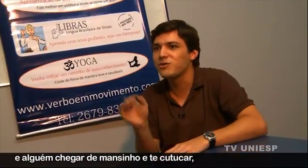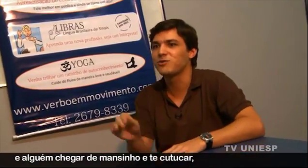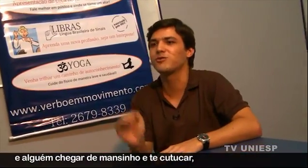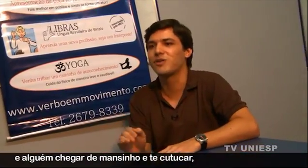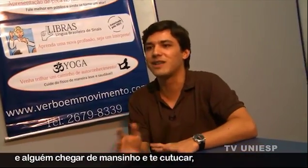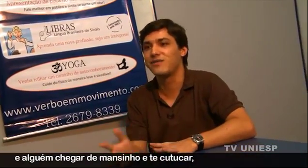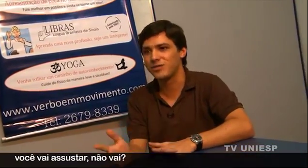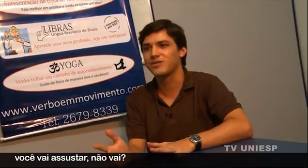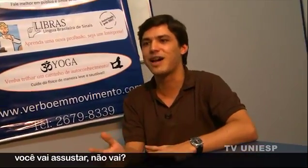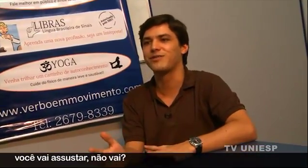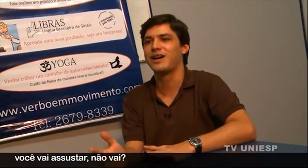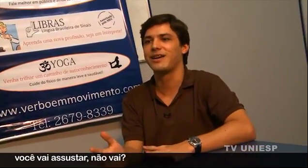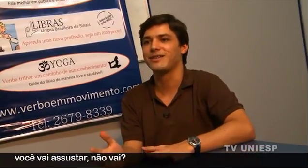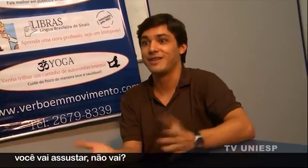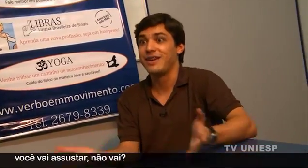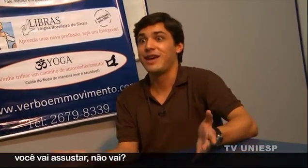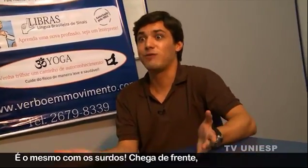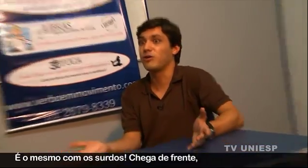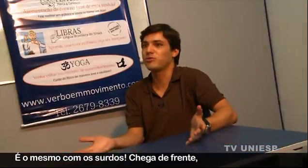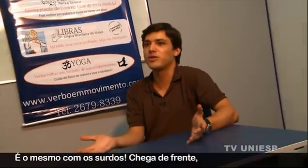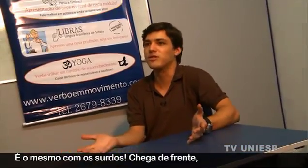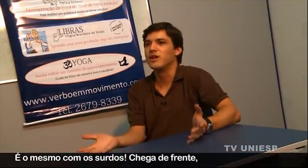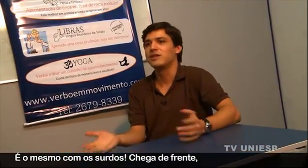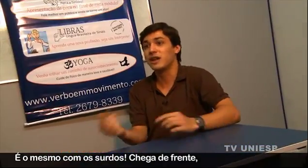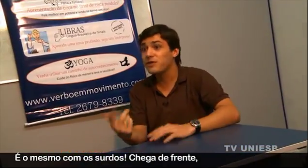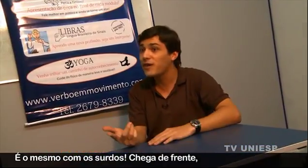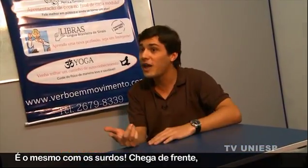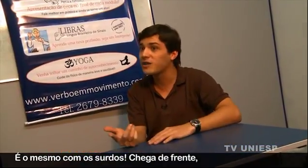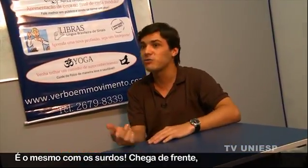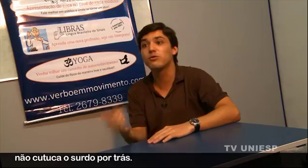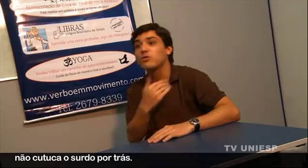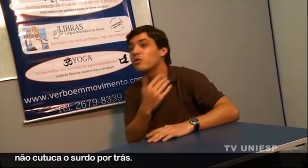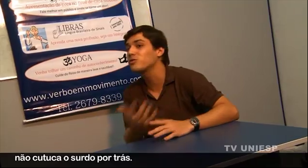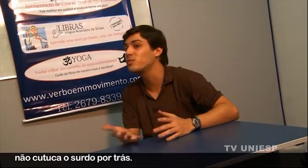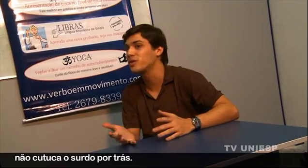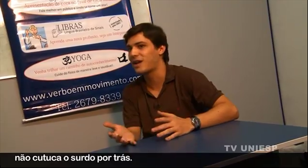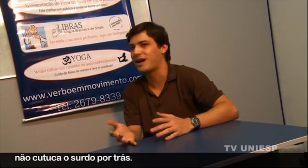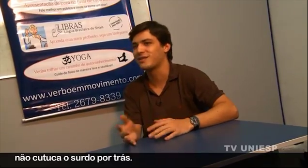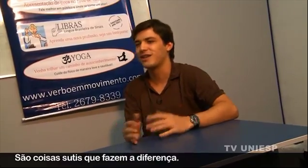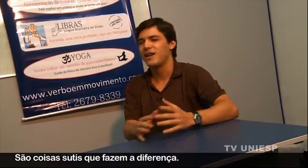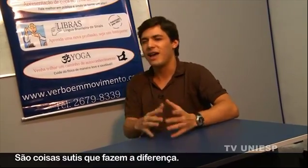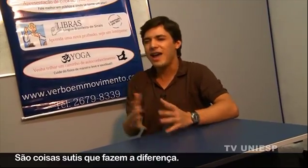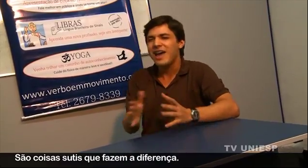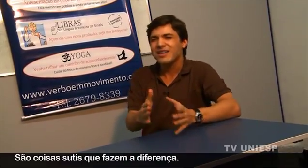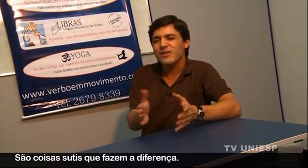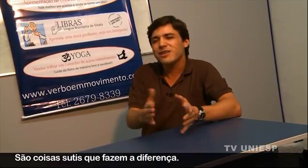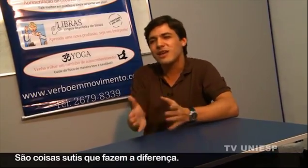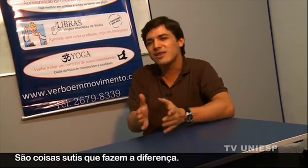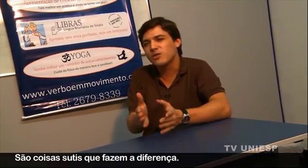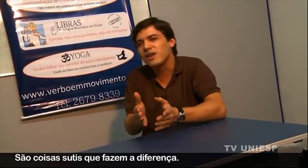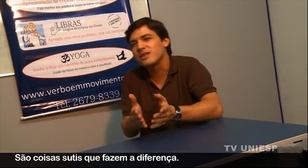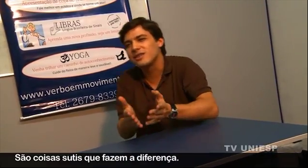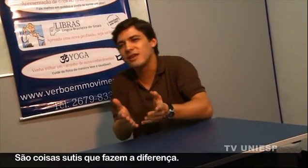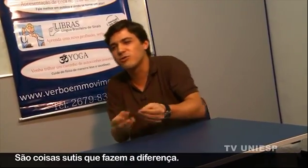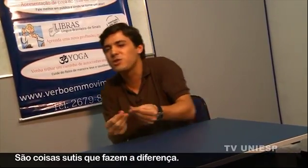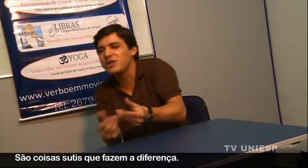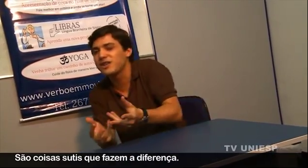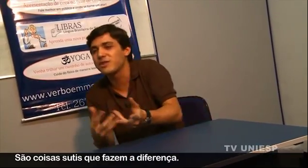te cutucar, você vai assustar, não vai? É igual surdo. Chega de frente, não cutuca o surdo por trás. São essas coisas sutis, mas que